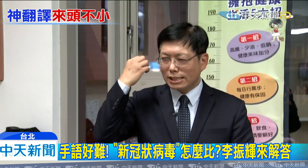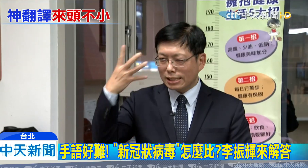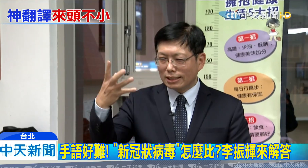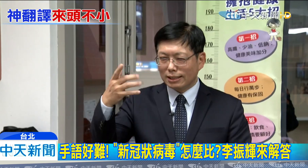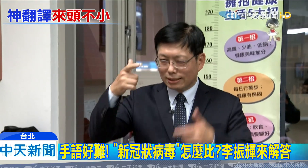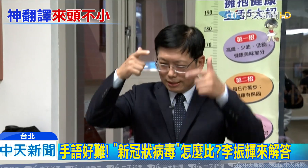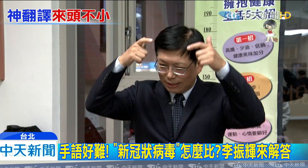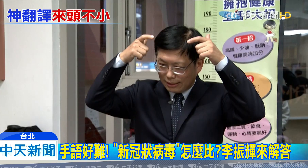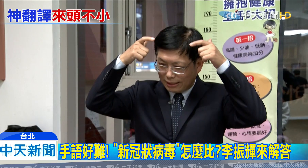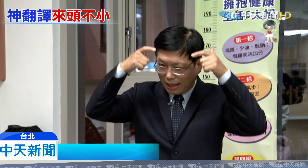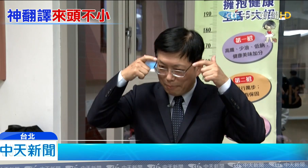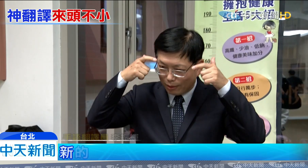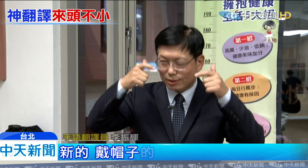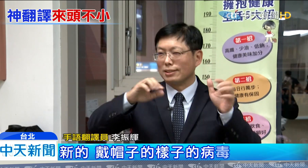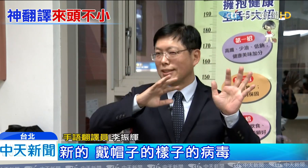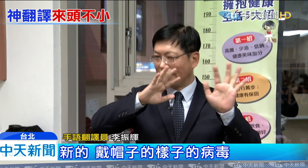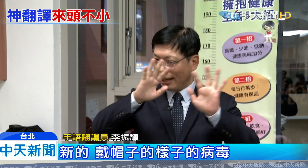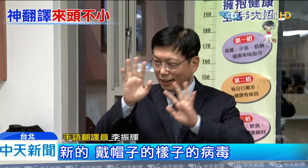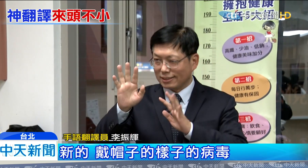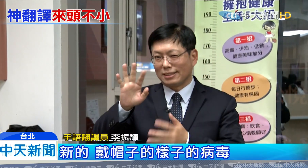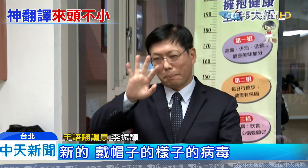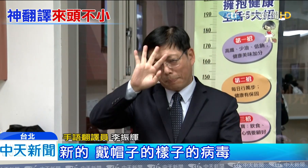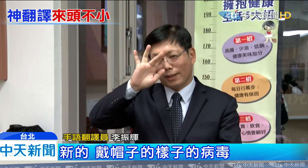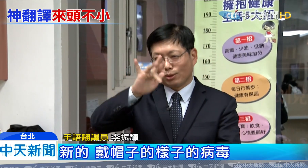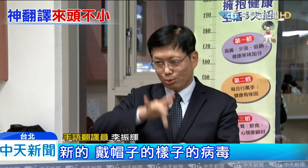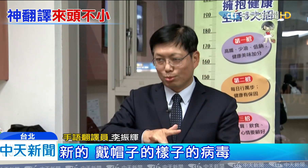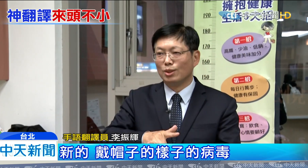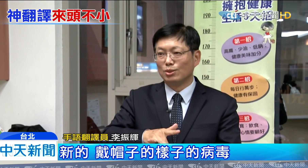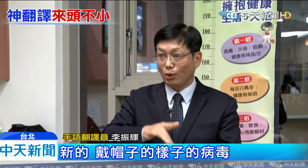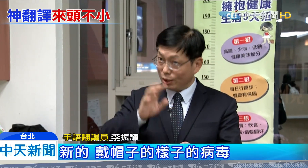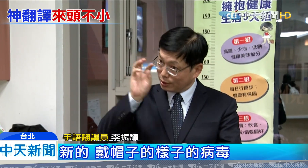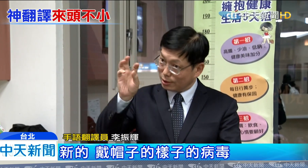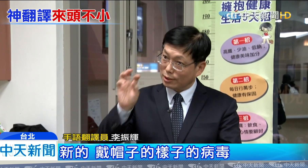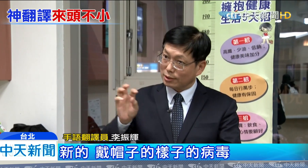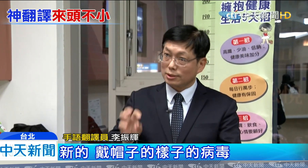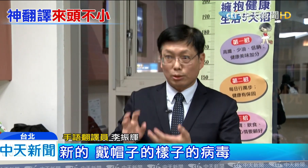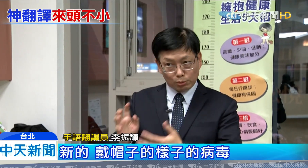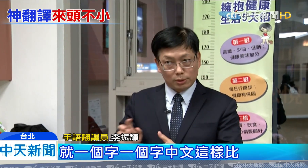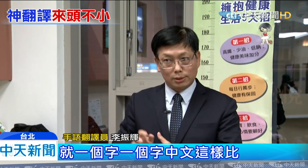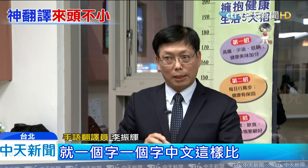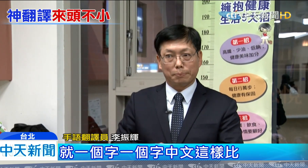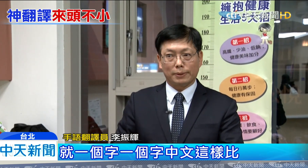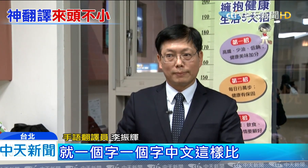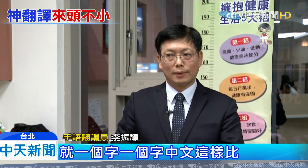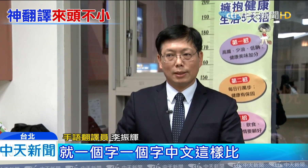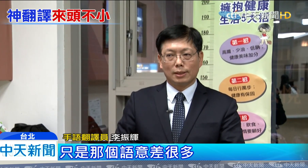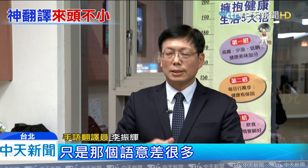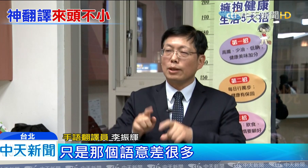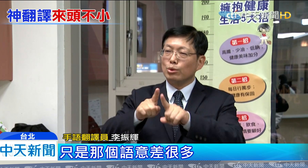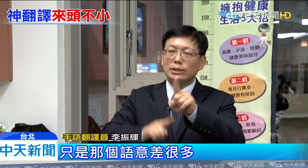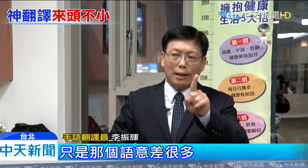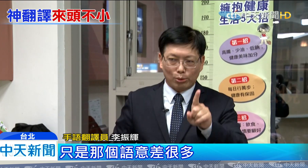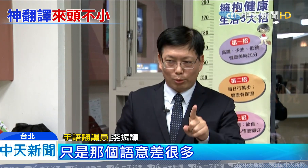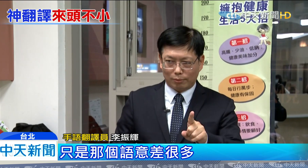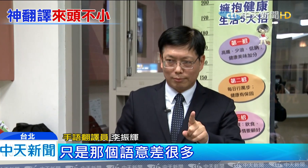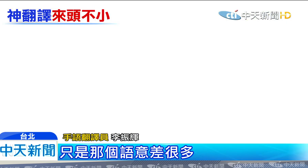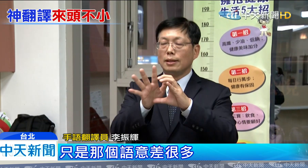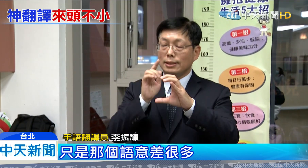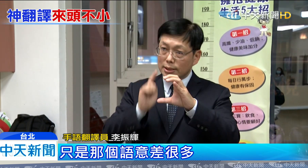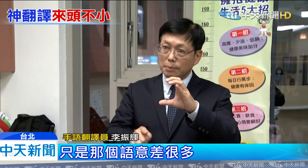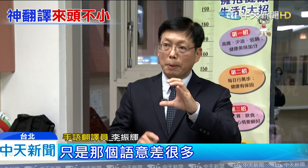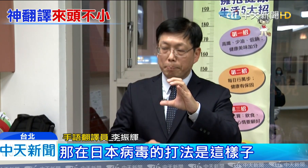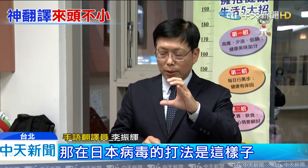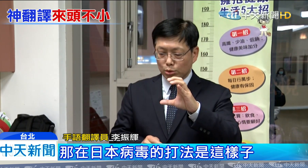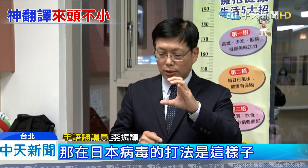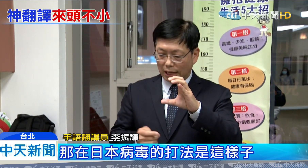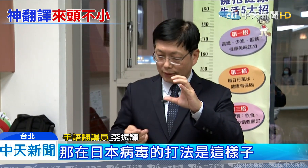法， 新的戴帽子的样子的病毒，就一个字一个字照中文字这样比，可是那个语义差很多。